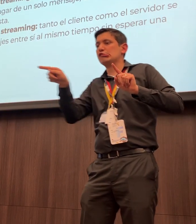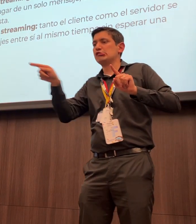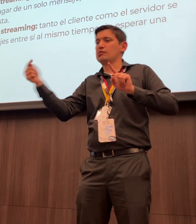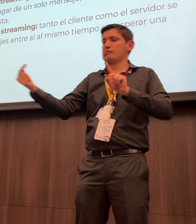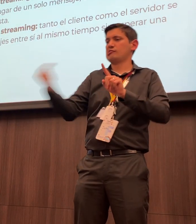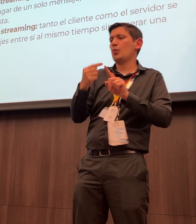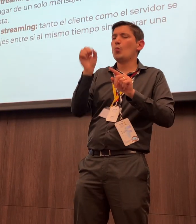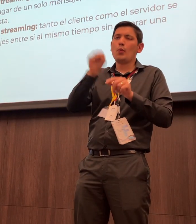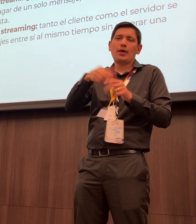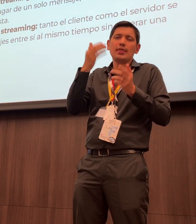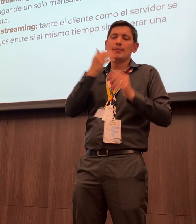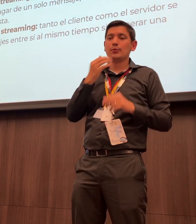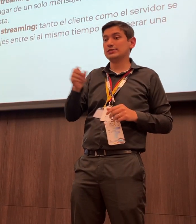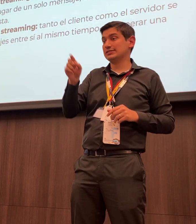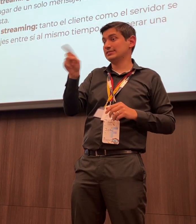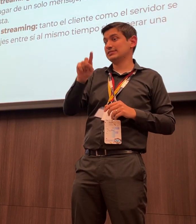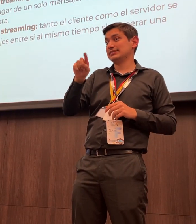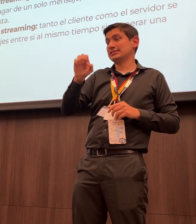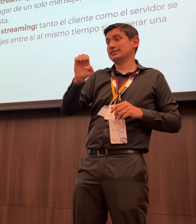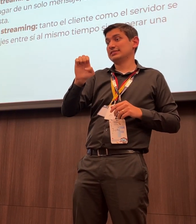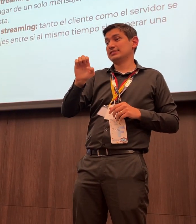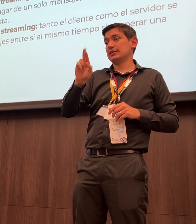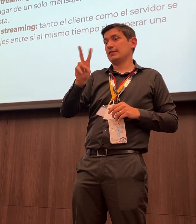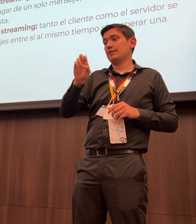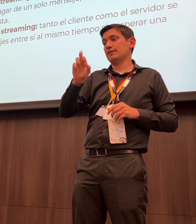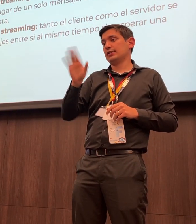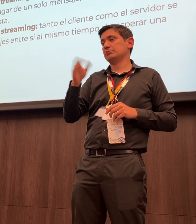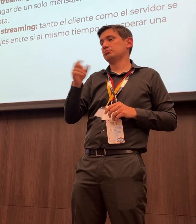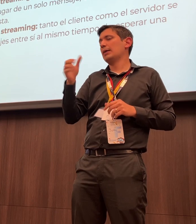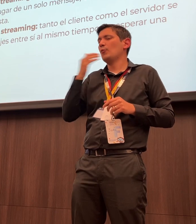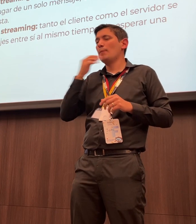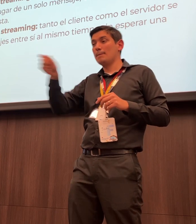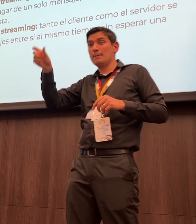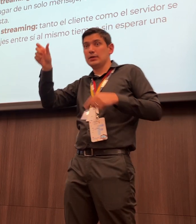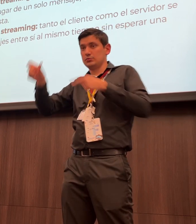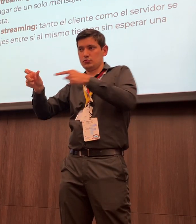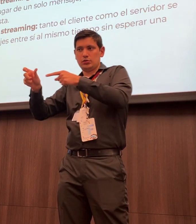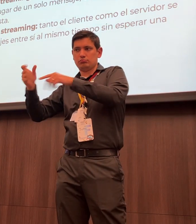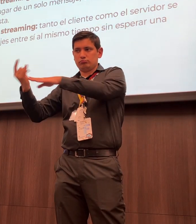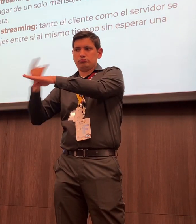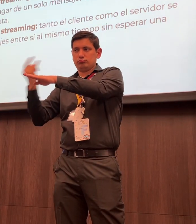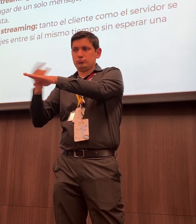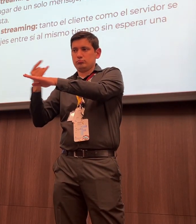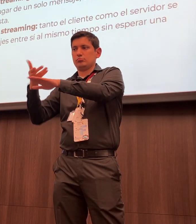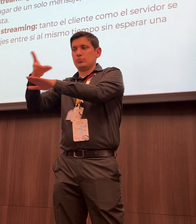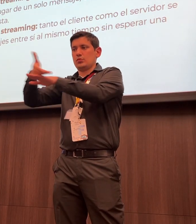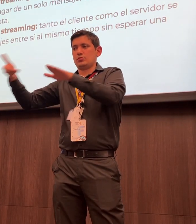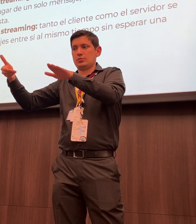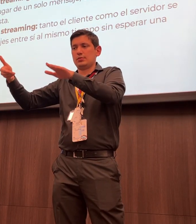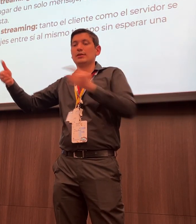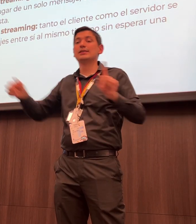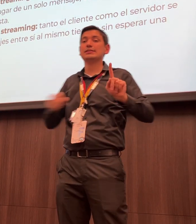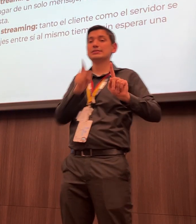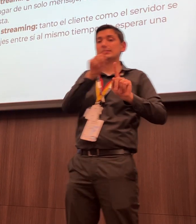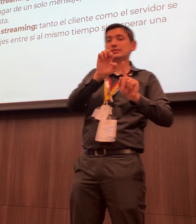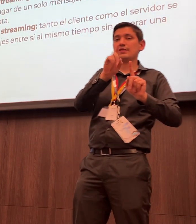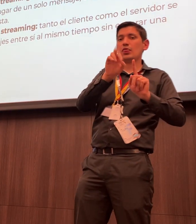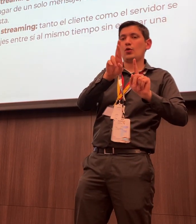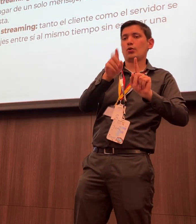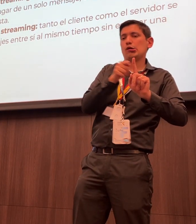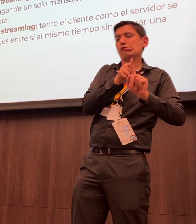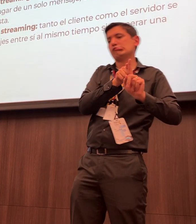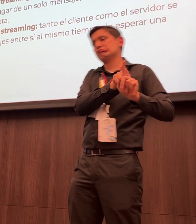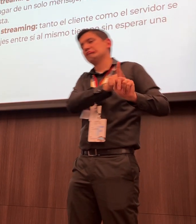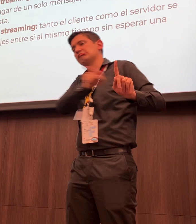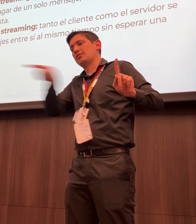poder ser server-side, quiere decir que el cliente manda una request y el servidor me contesta con un stream